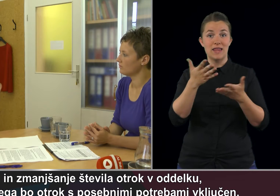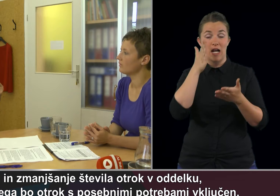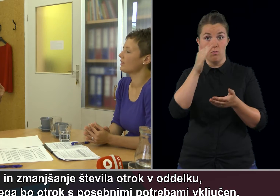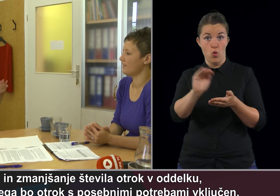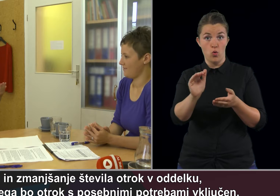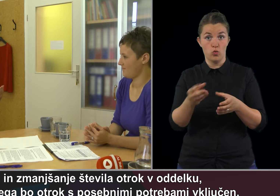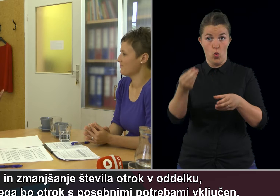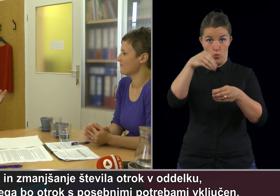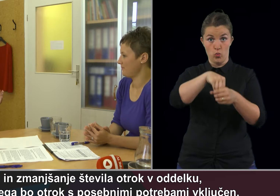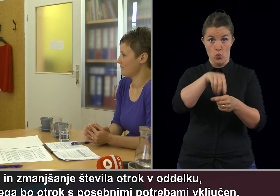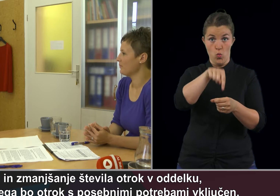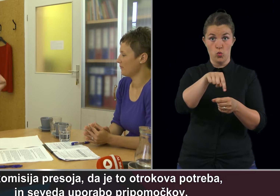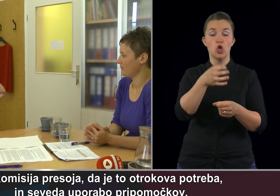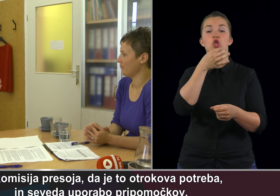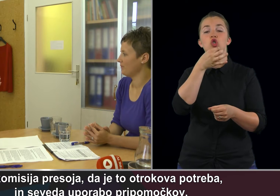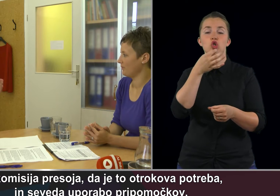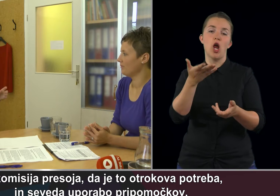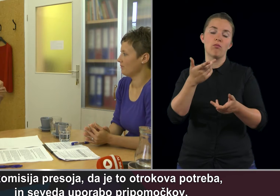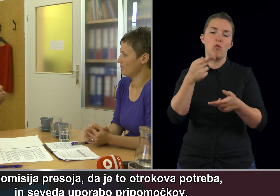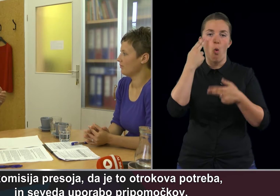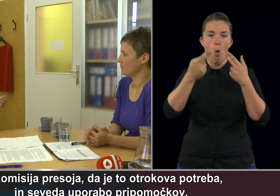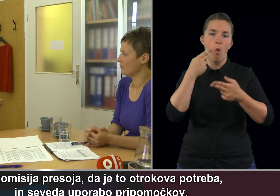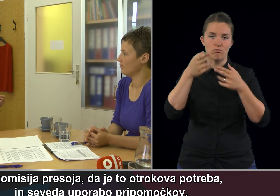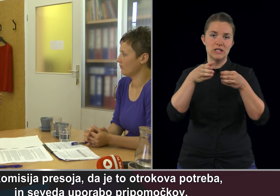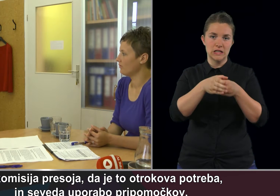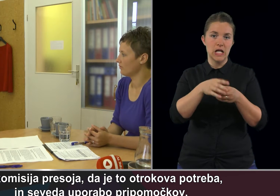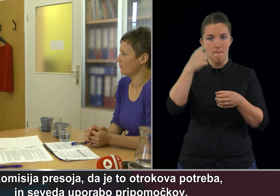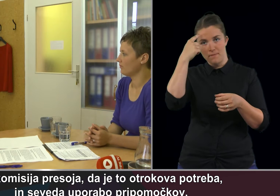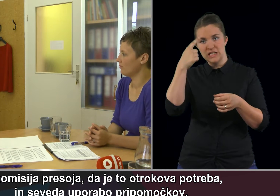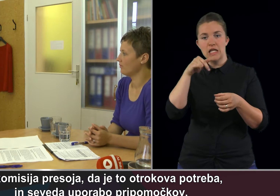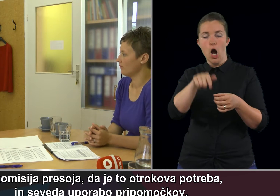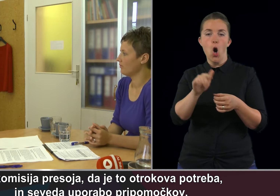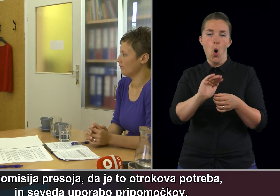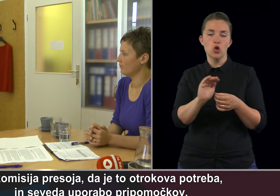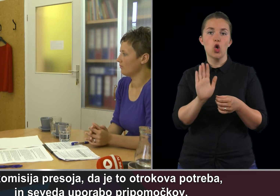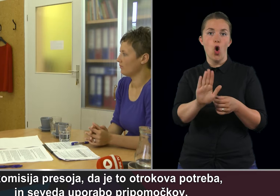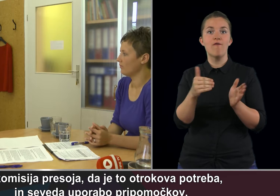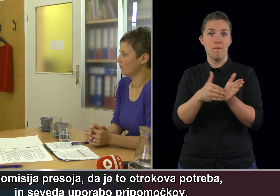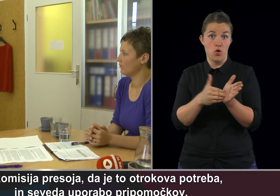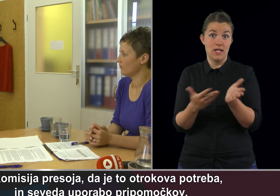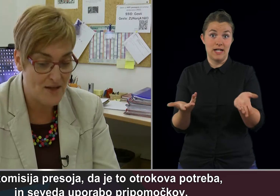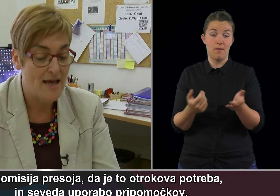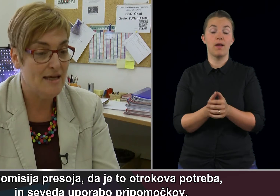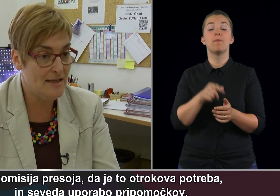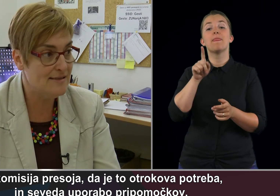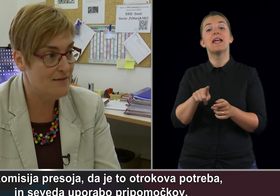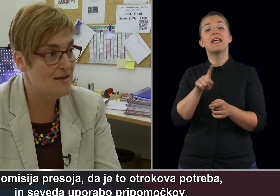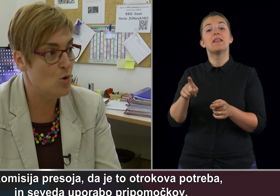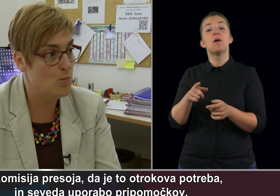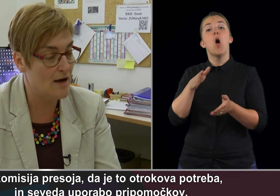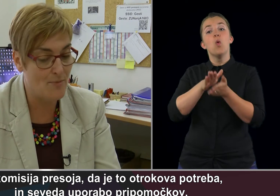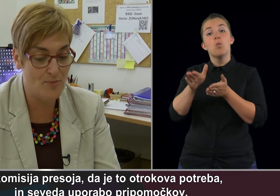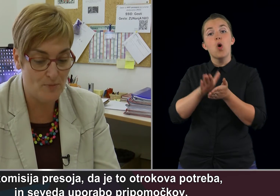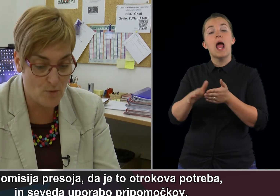otrok s posebnimi potrebami vključen, vkolikor pač komisija presoja, da je to otrokova potreba, in